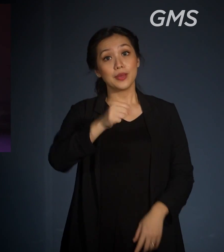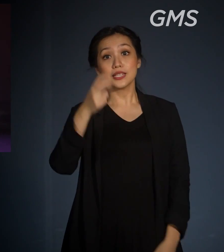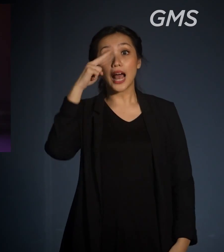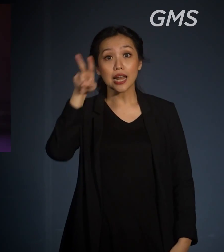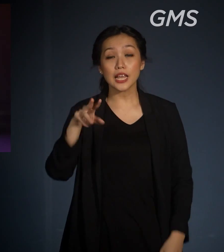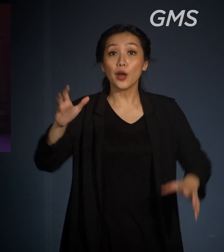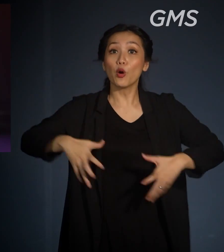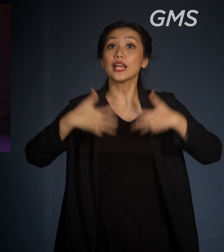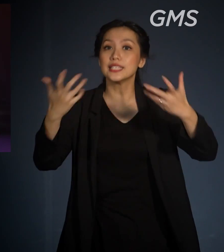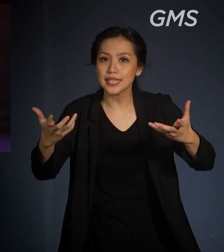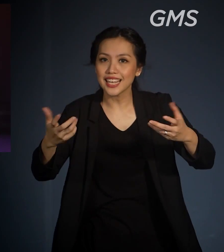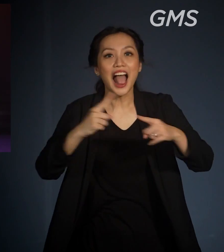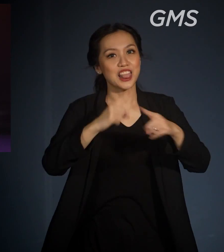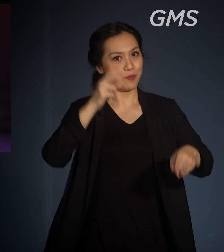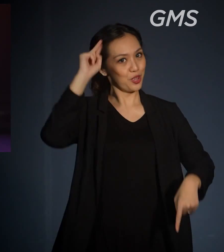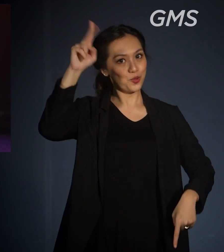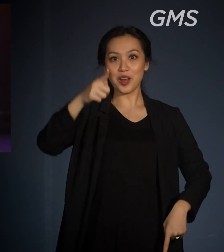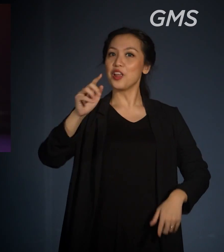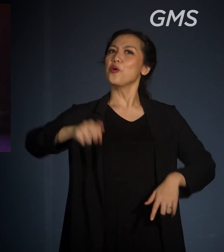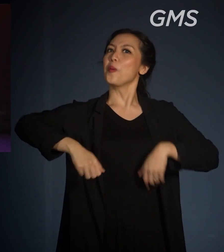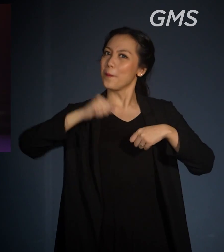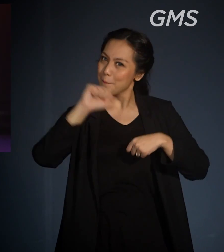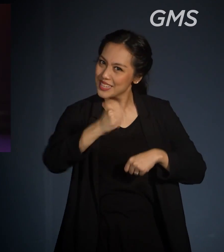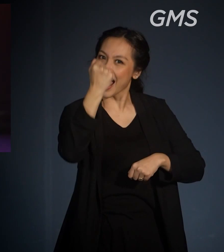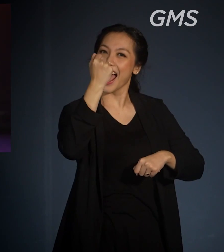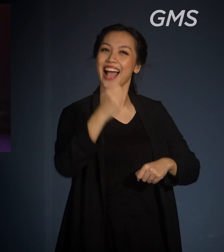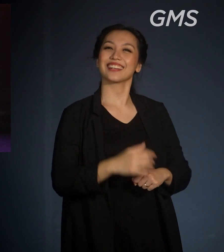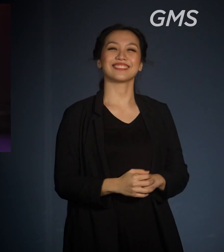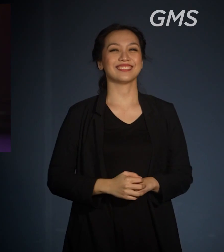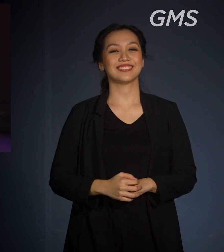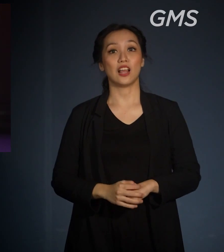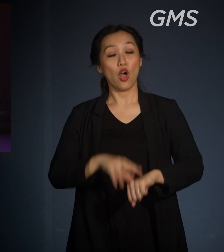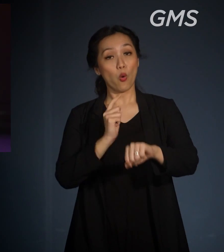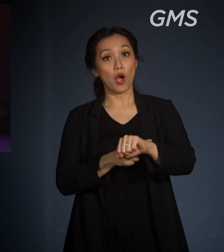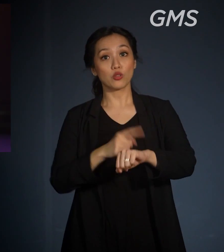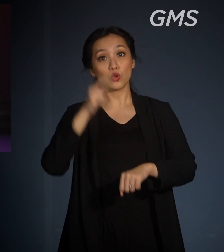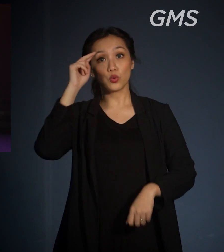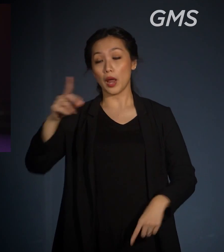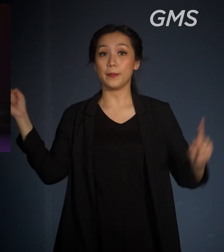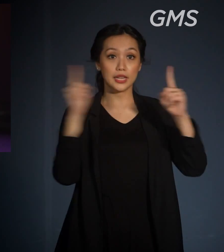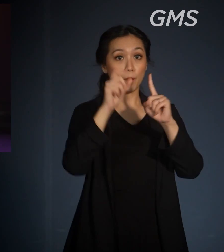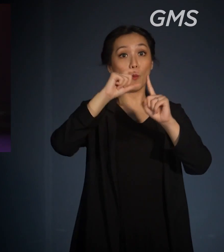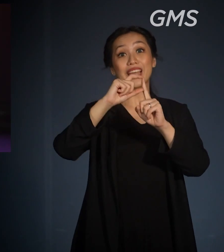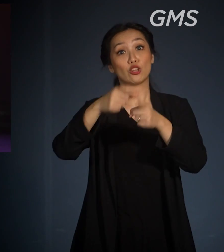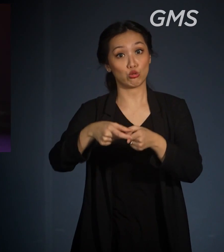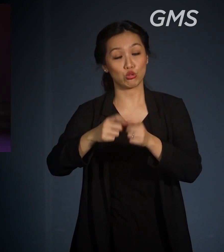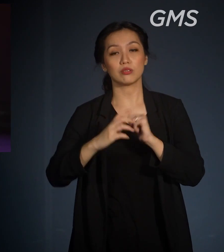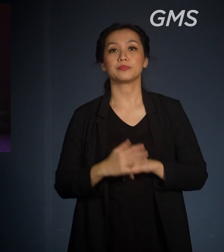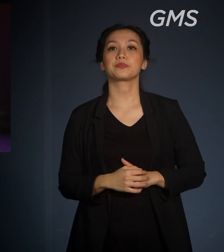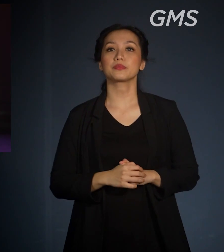dengan Tuhan. Ketika Tuhan itu berjumpa dengan Petrus, Petrus